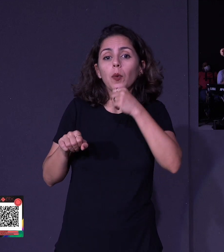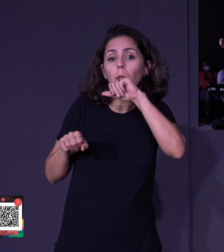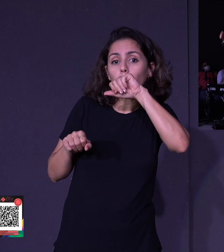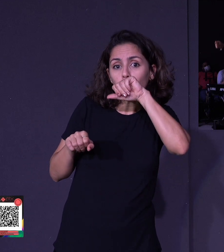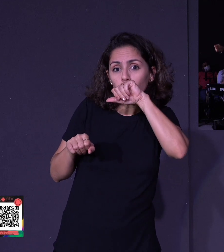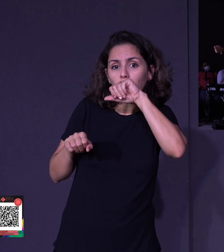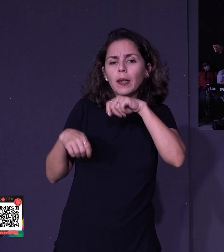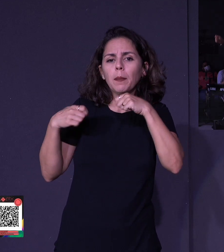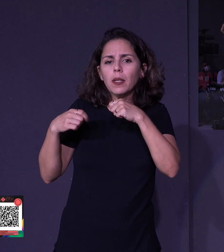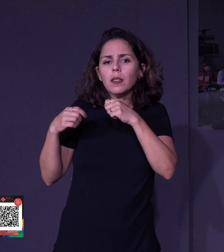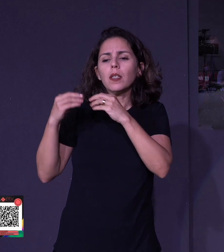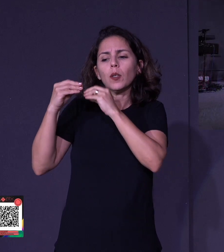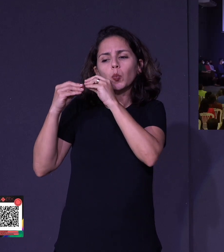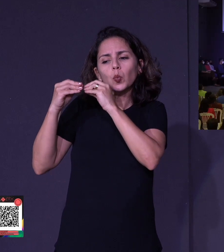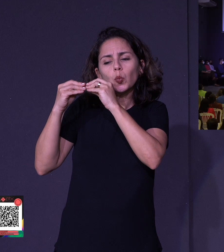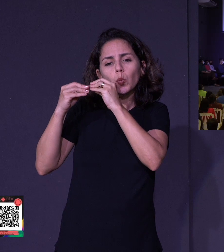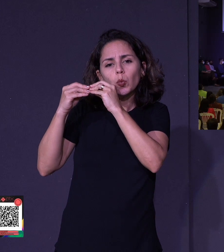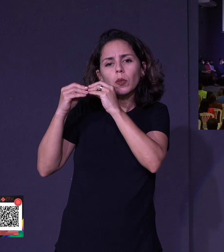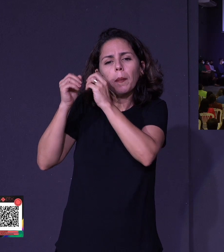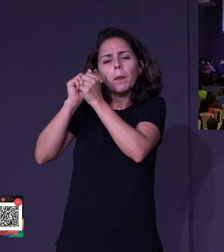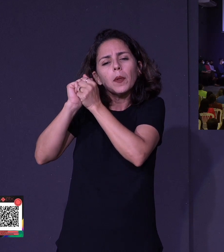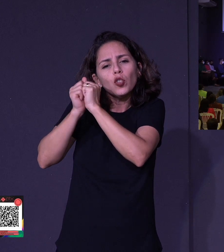Papai beija mamãe.